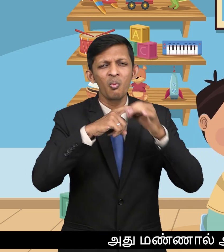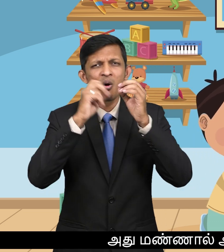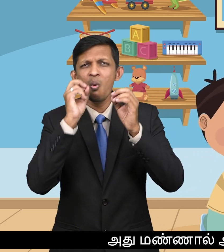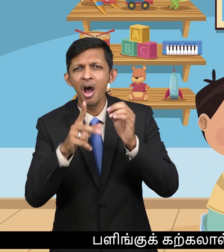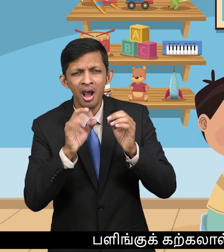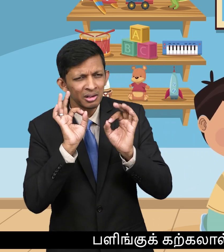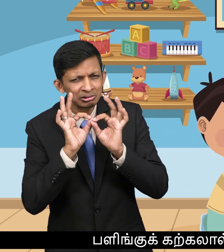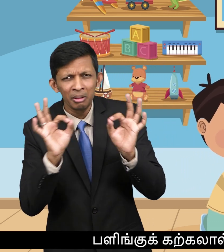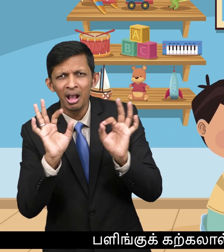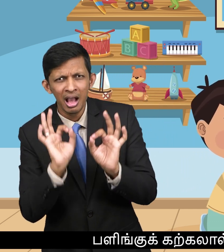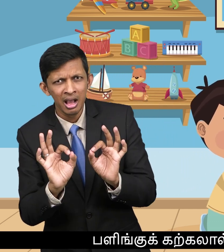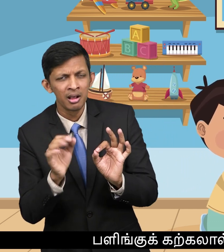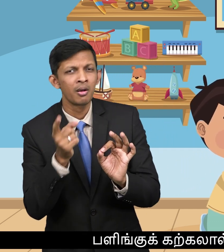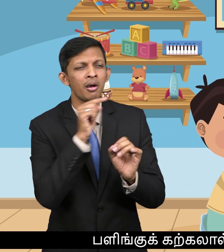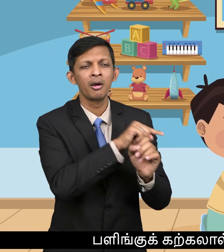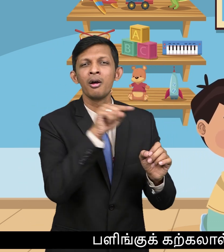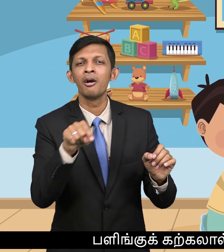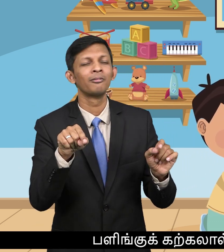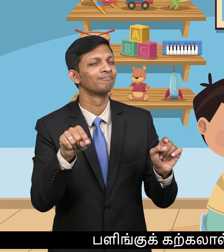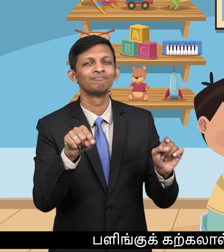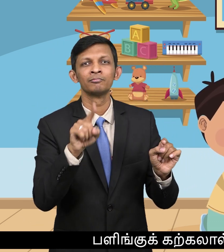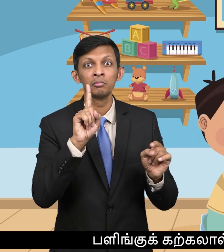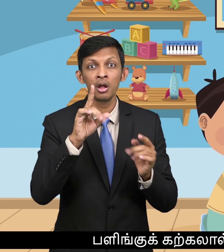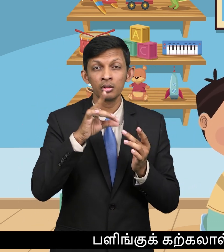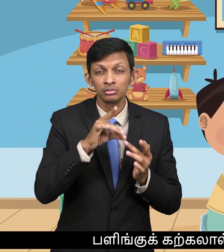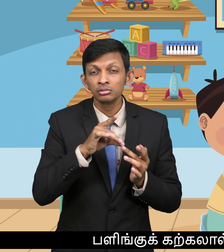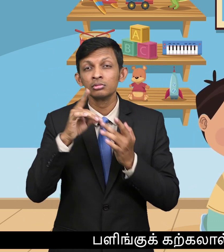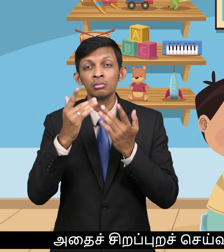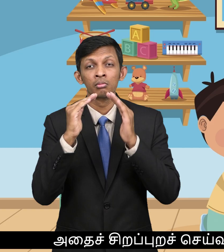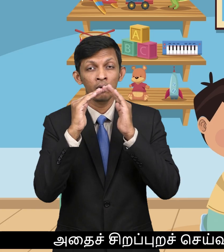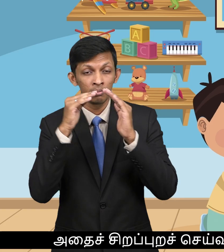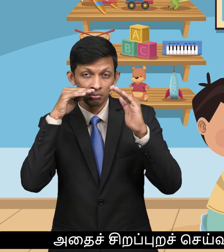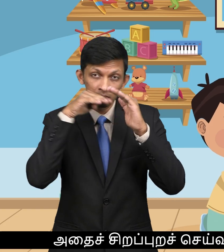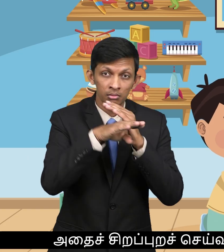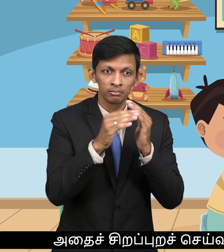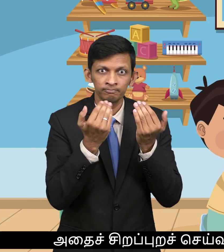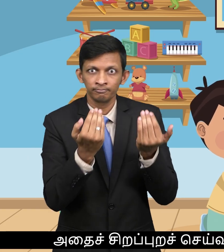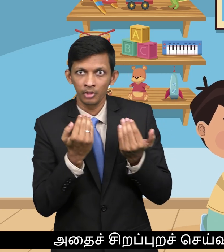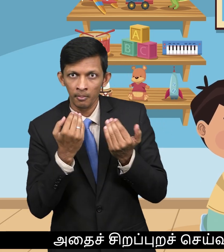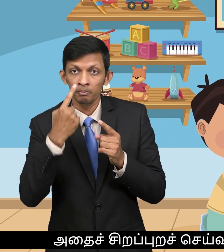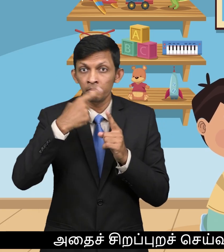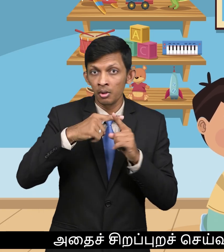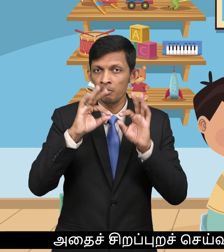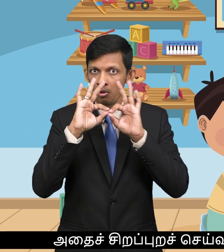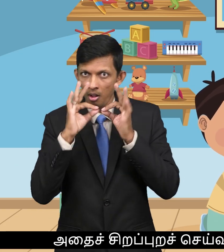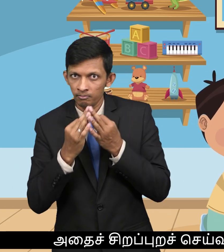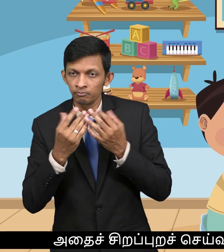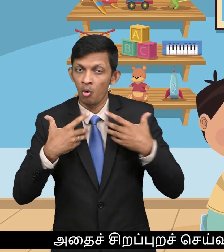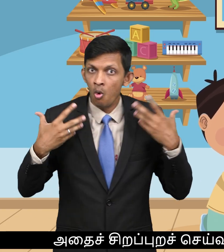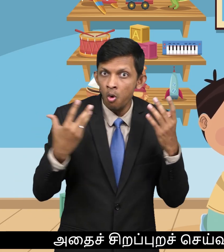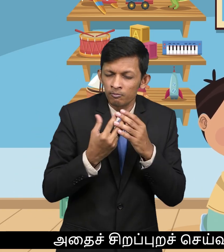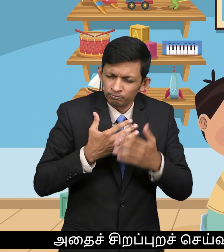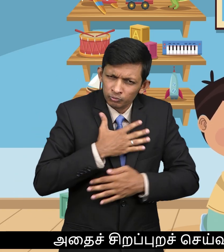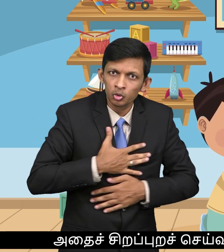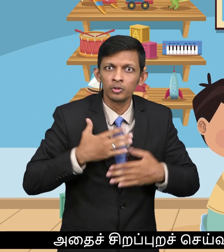ஆனதாக இருந்தாலும் சரி, பளிங்கு கற்களால் ஆனதாக இருந்தாலும் சரி, அதை சிறப்புற செய்வது உள்ளே வசிக்கும்